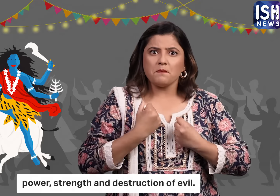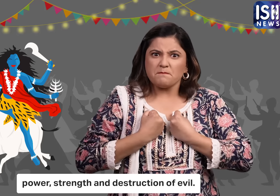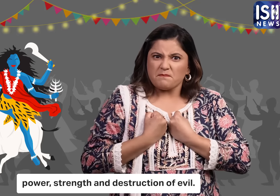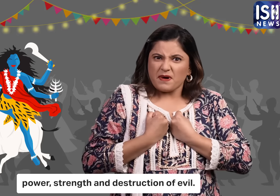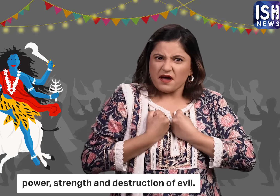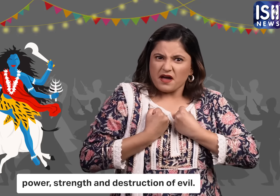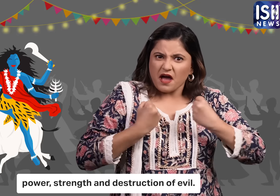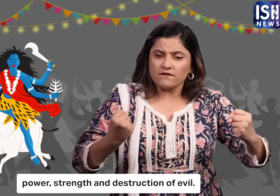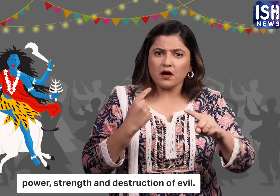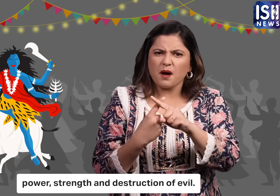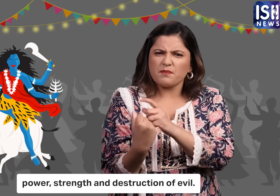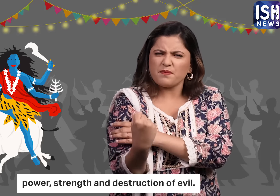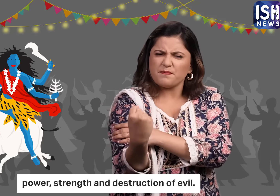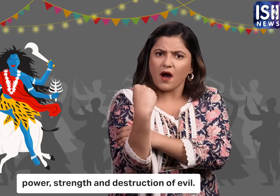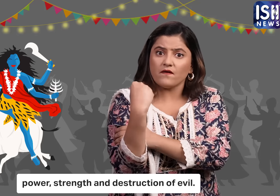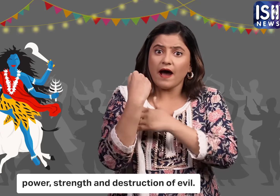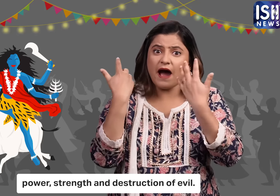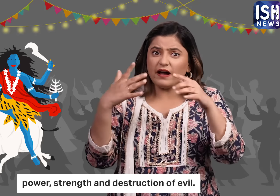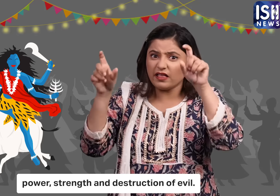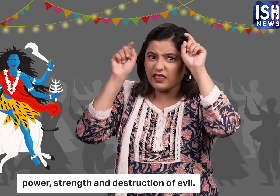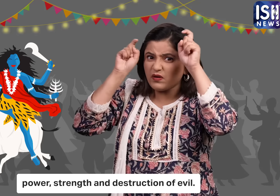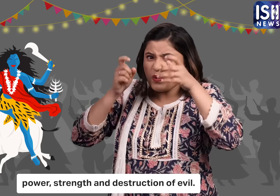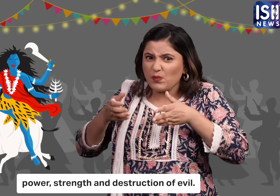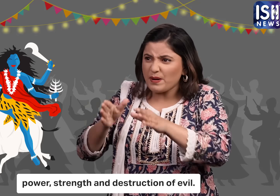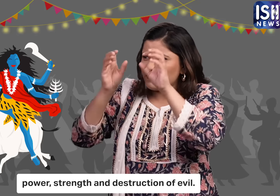शक्ति, ताकत और बुराई के विनाश को दर्शाती है।